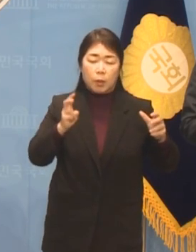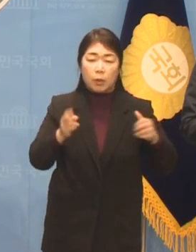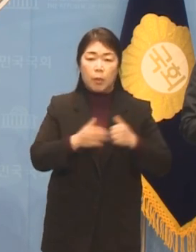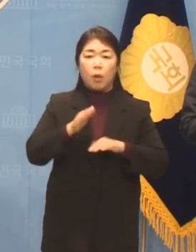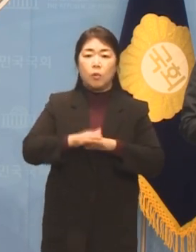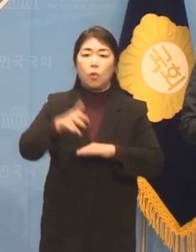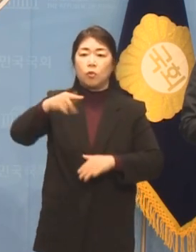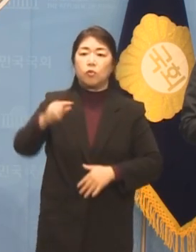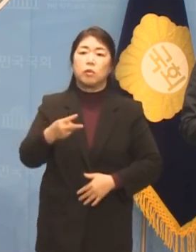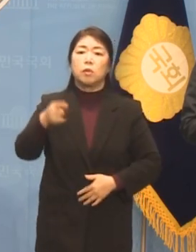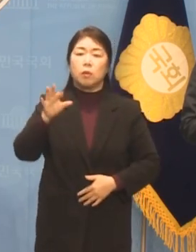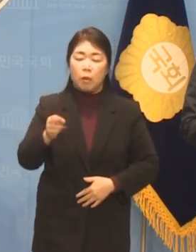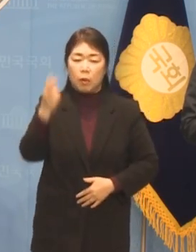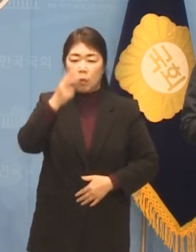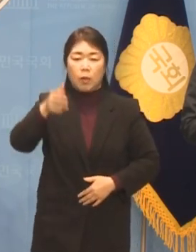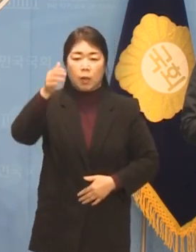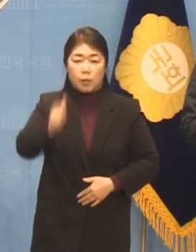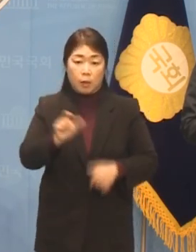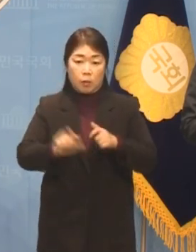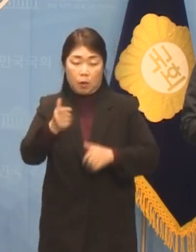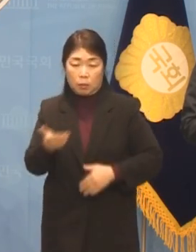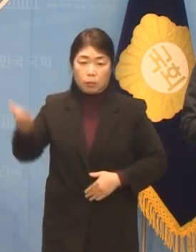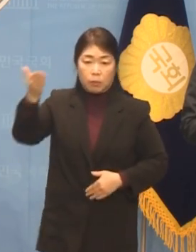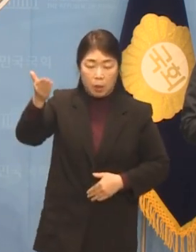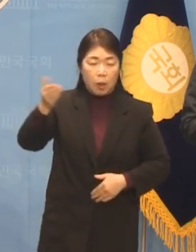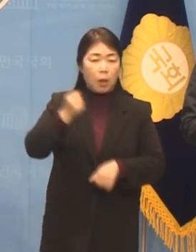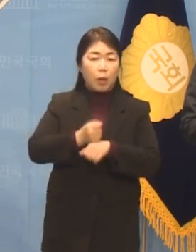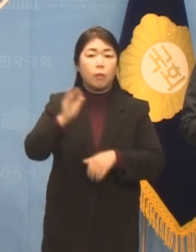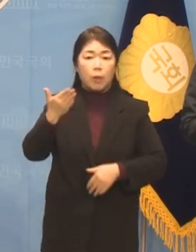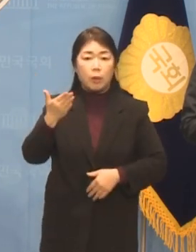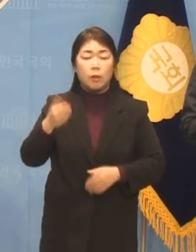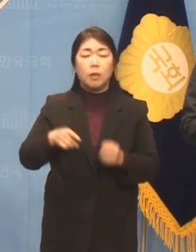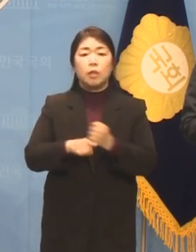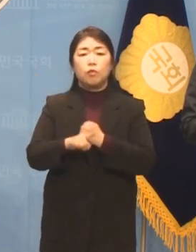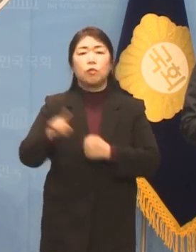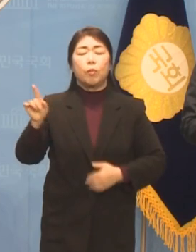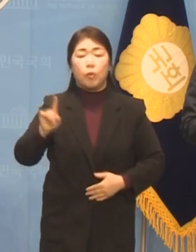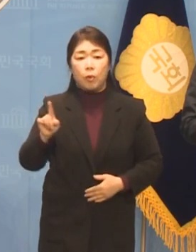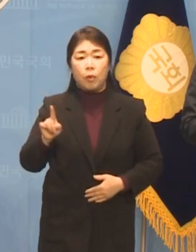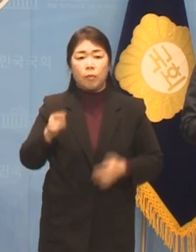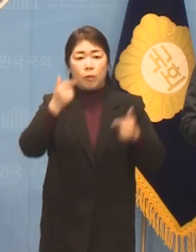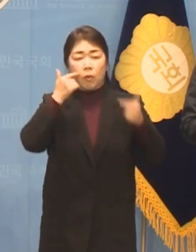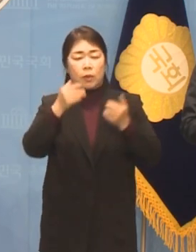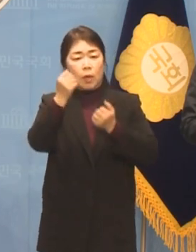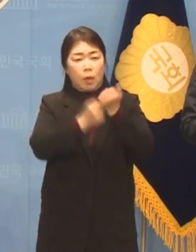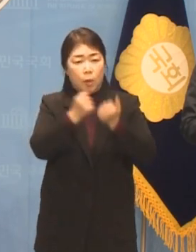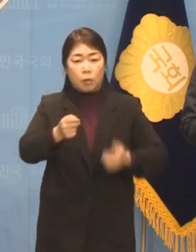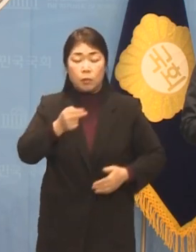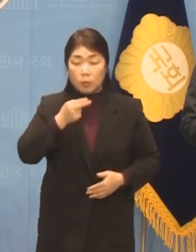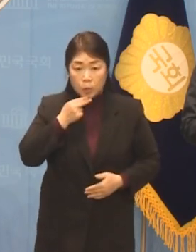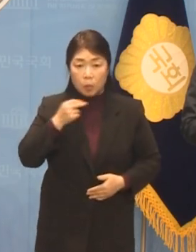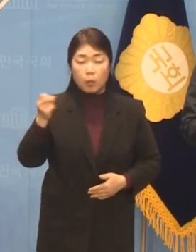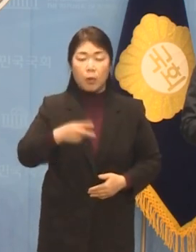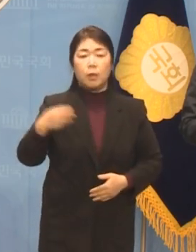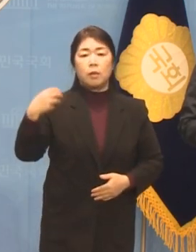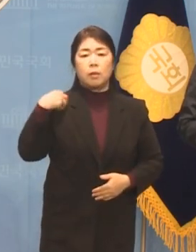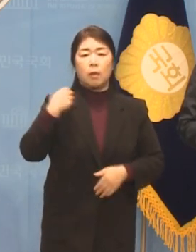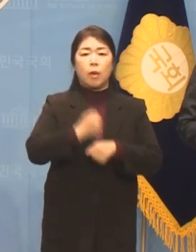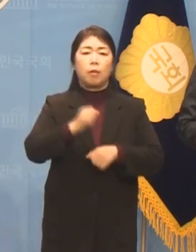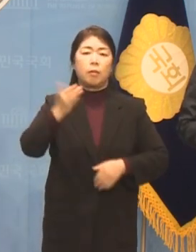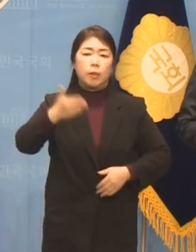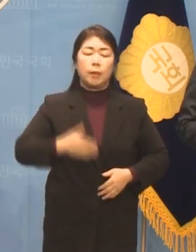손준성을 검사장으로 승진시킬 수밖에 없었던 이유에 대해서도 명확한 해명과 함께 책임을 져야